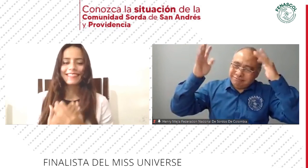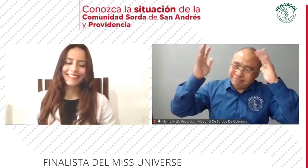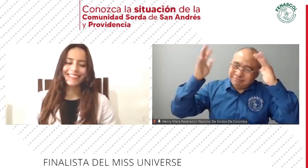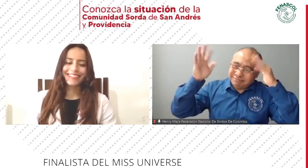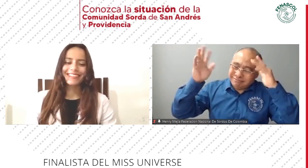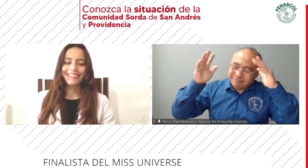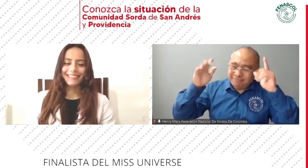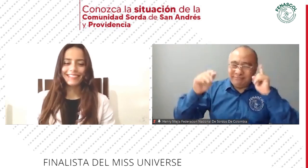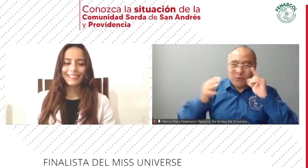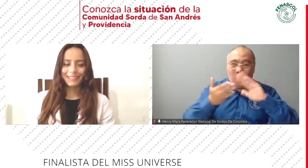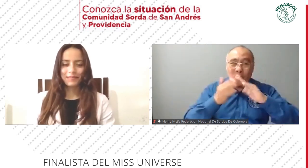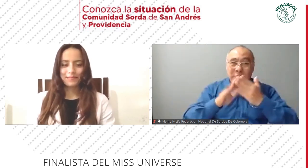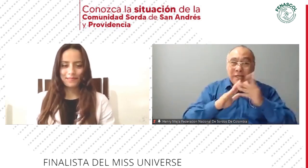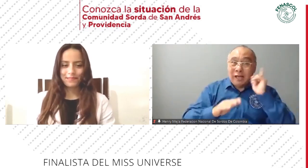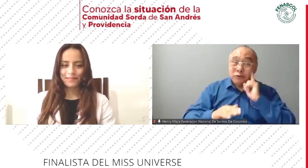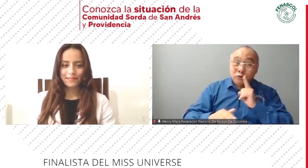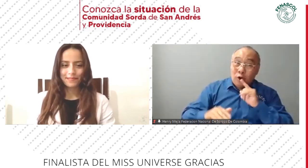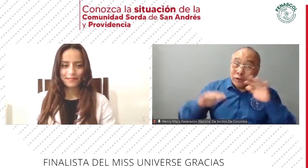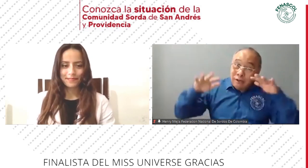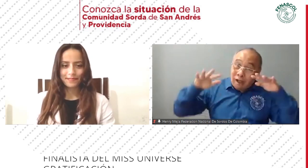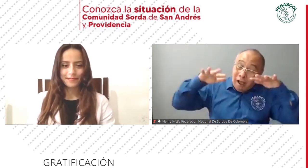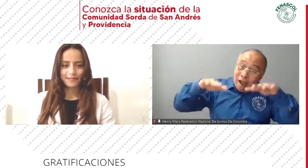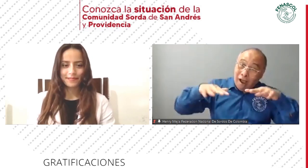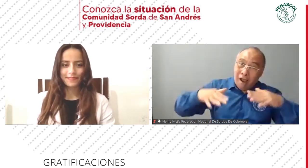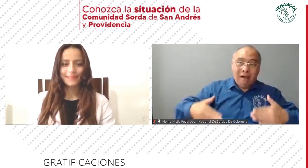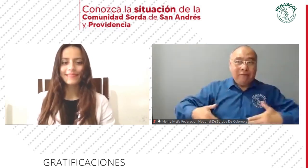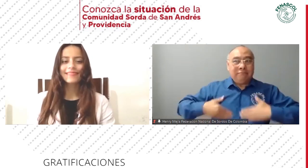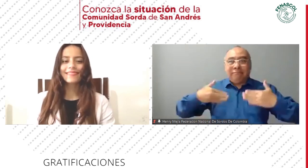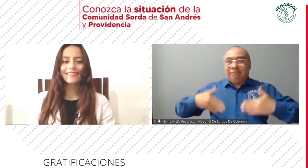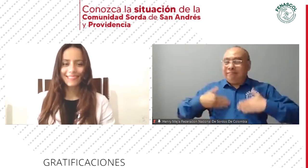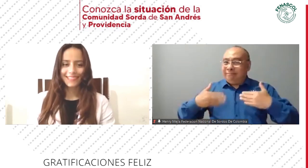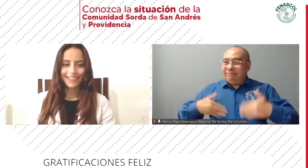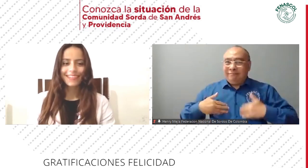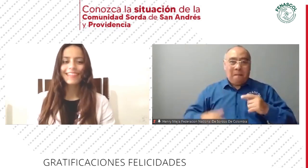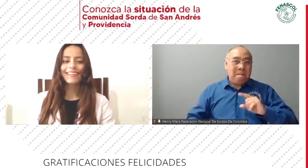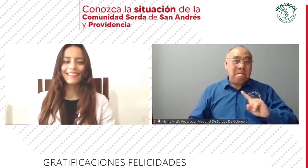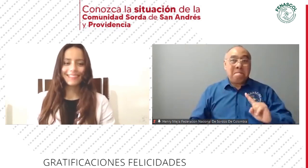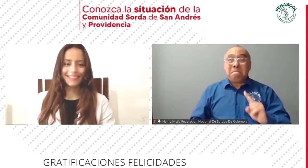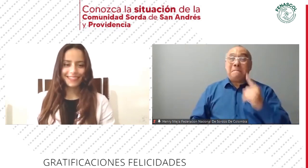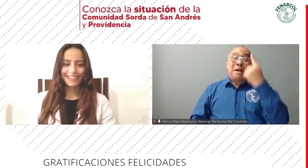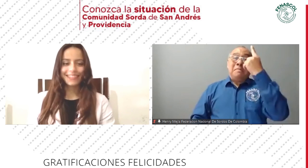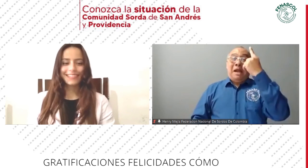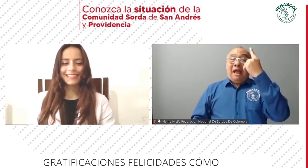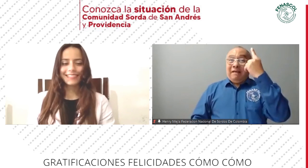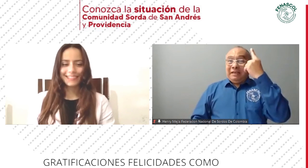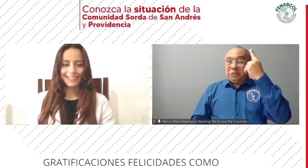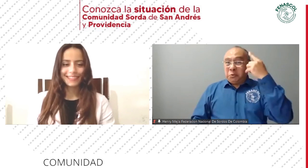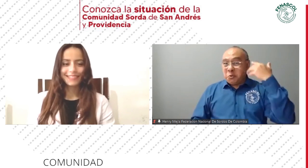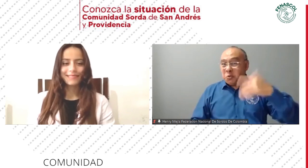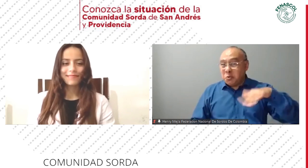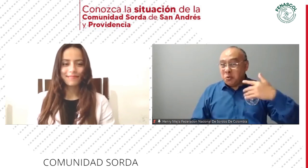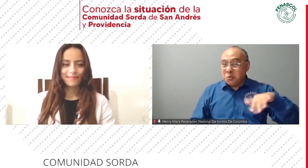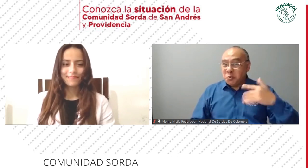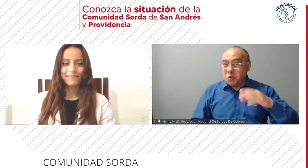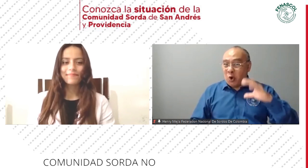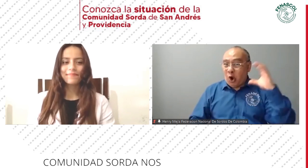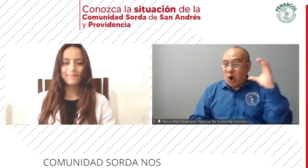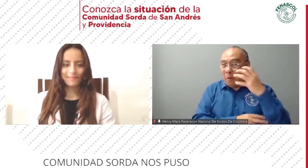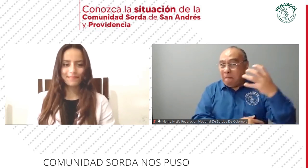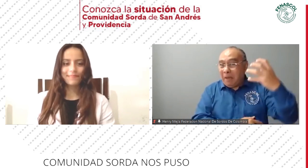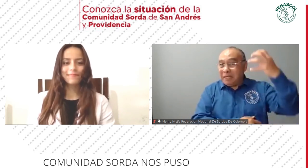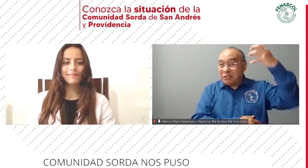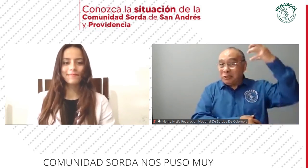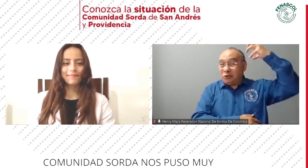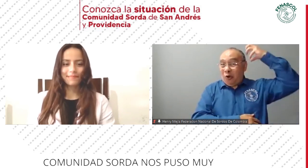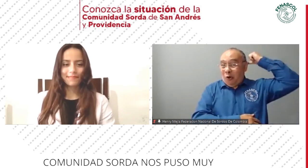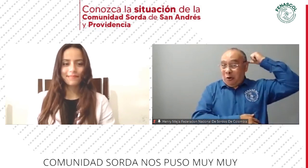acá en colombia las felicitaciones felicidades como comunidad sorda nos puso